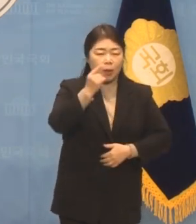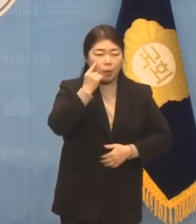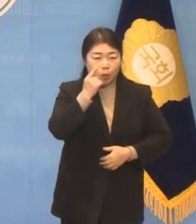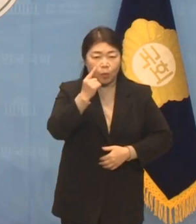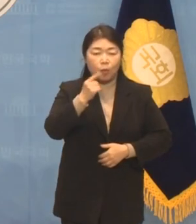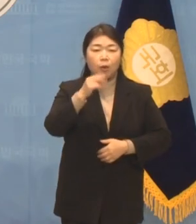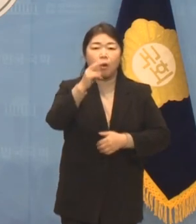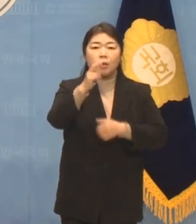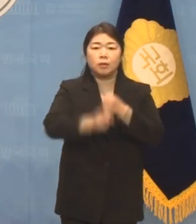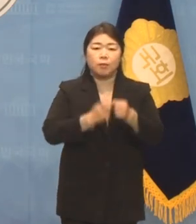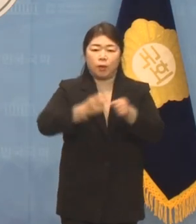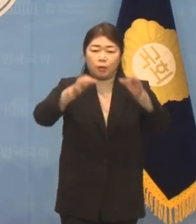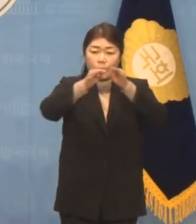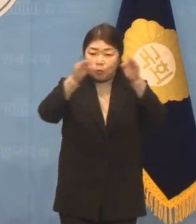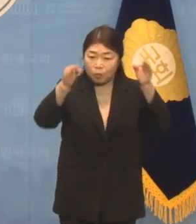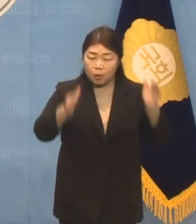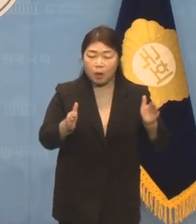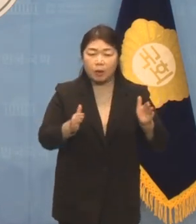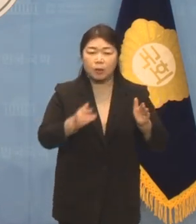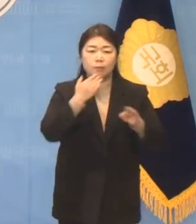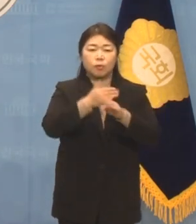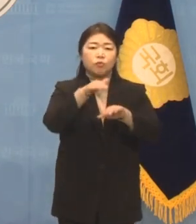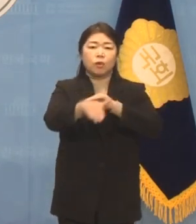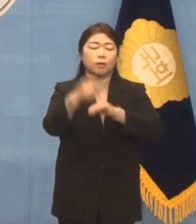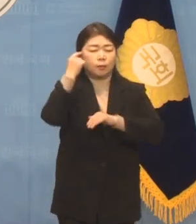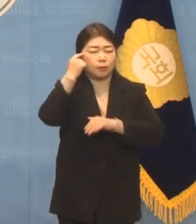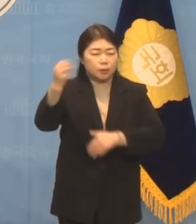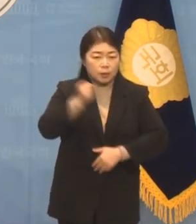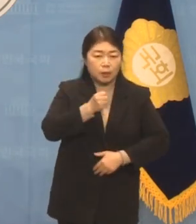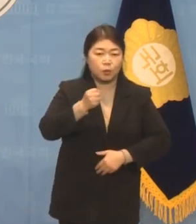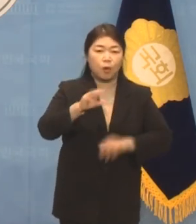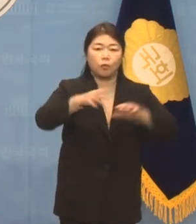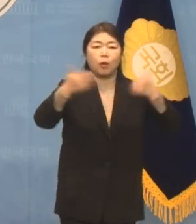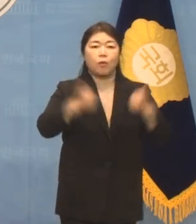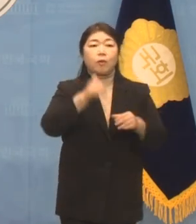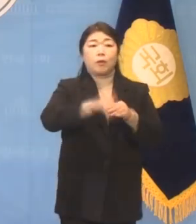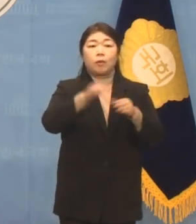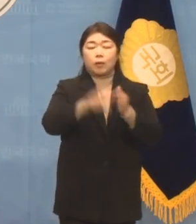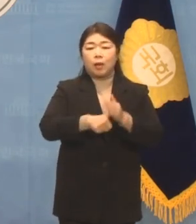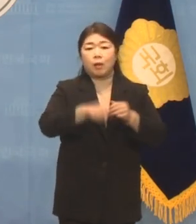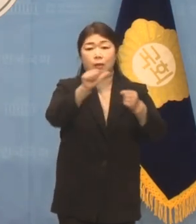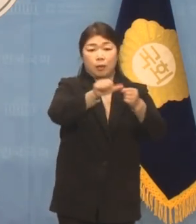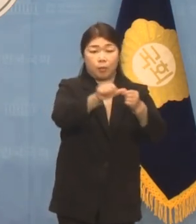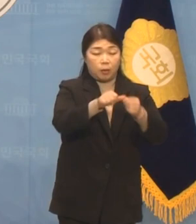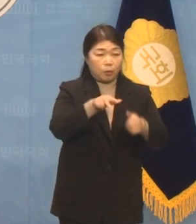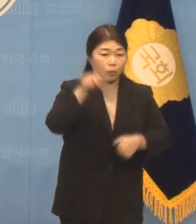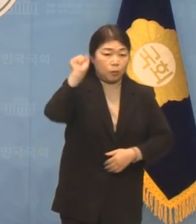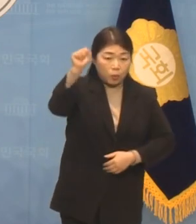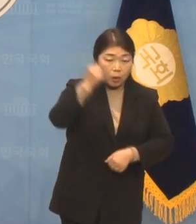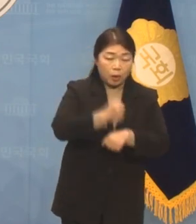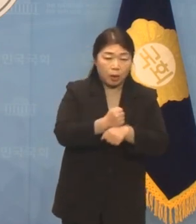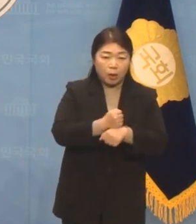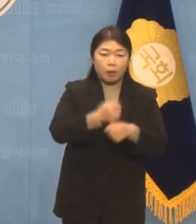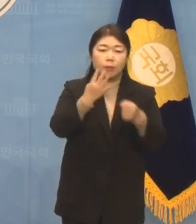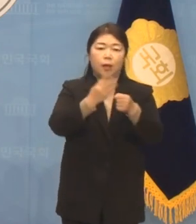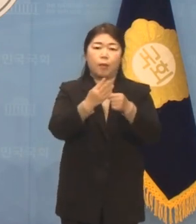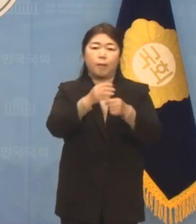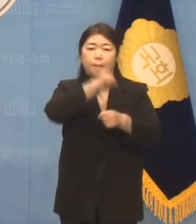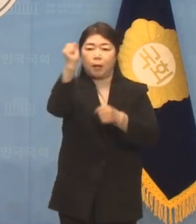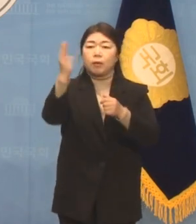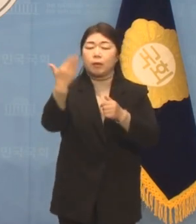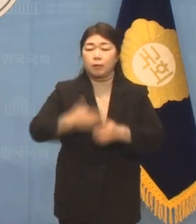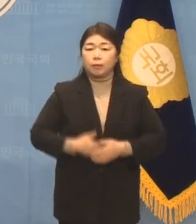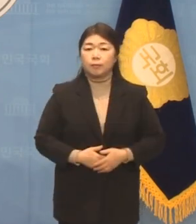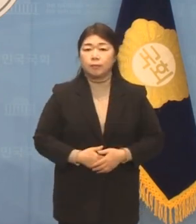동안 민생 제1의 민주당 정신으로 다섯 번 선거에서 네 번 승리를 했습니다.